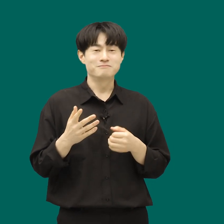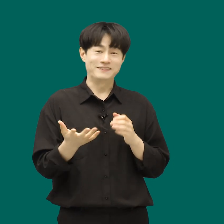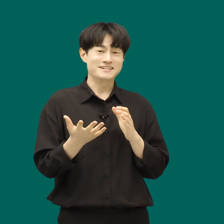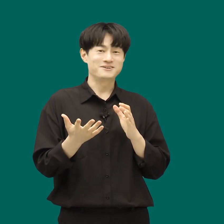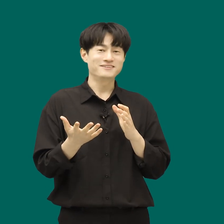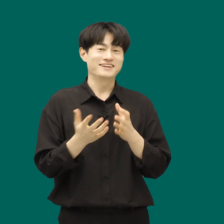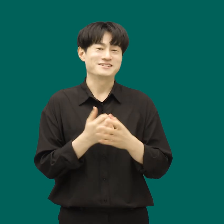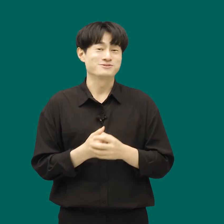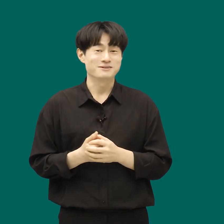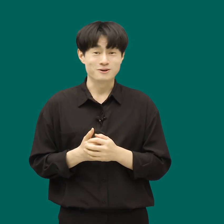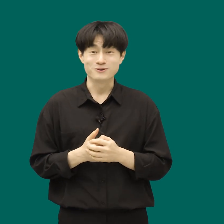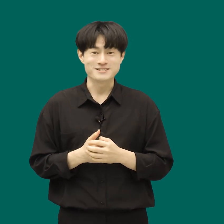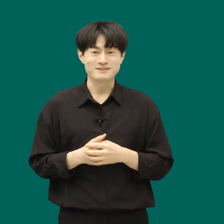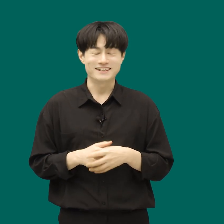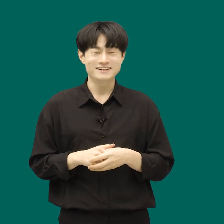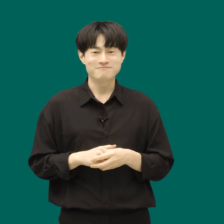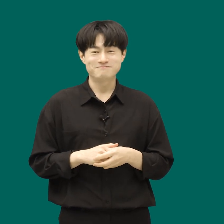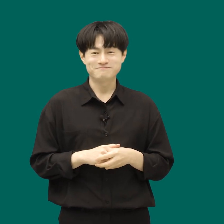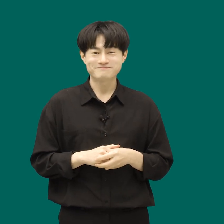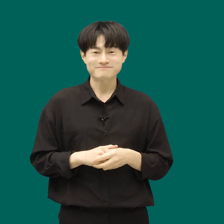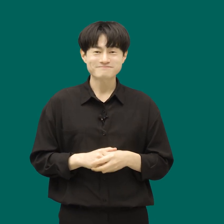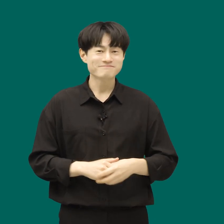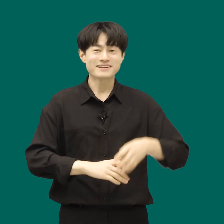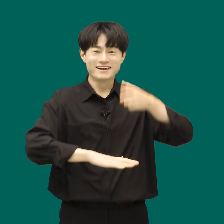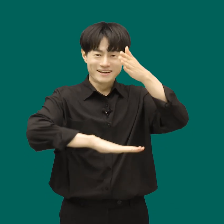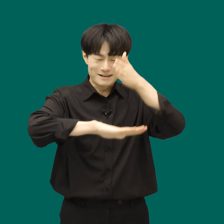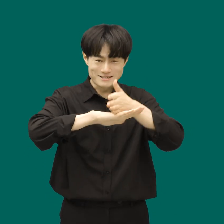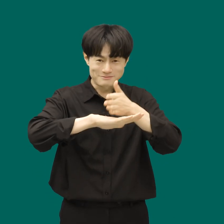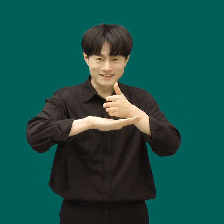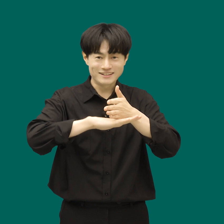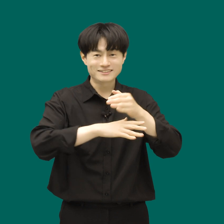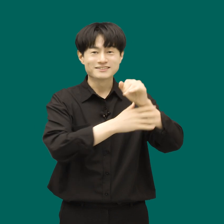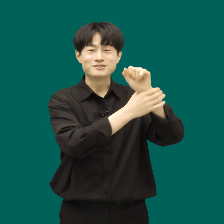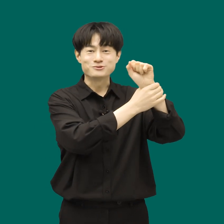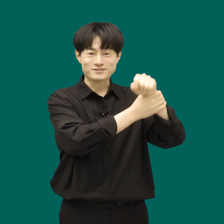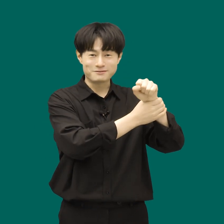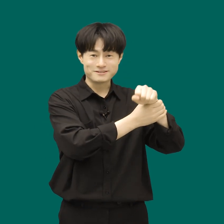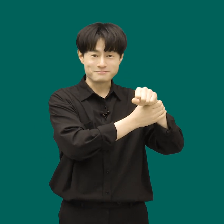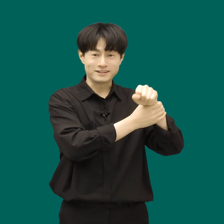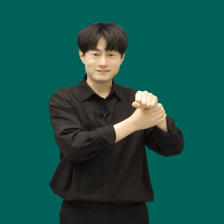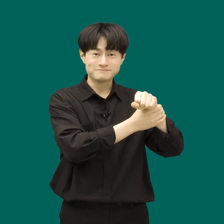만나서 지문자 배워보겠습니다. 감사합니다. 웅쌤이었습니다.